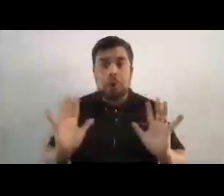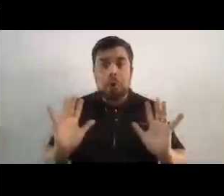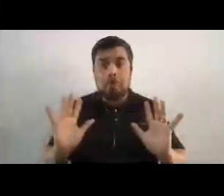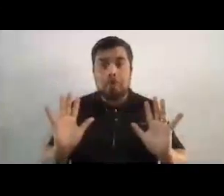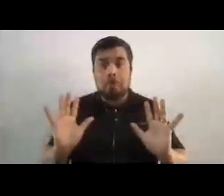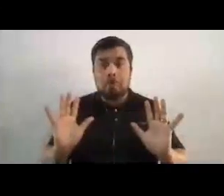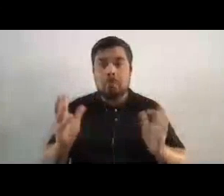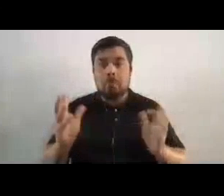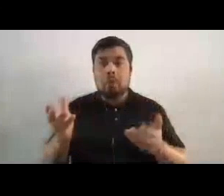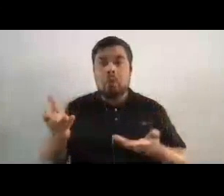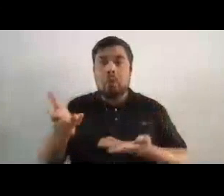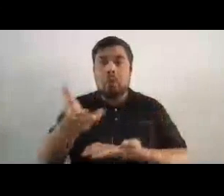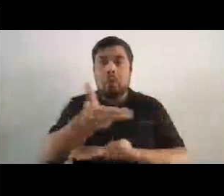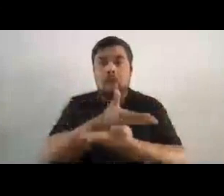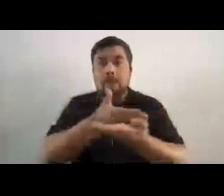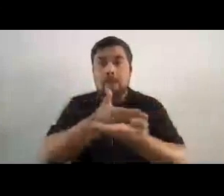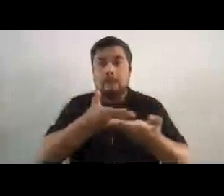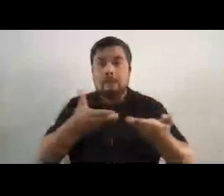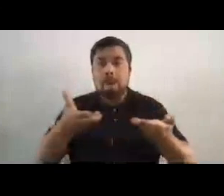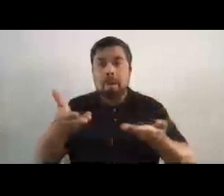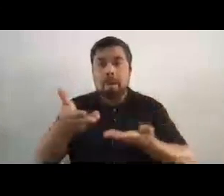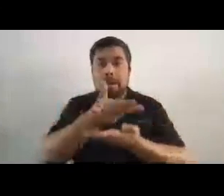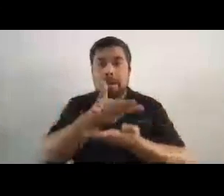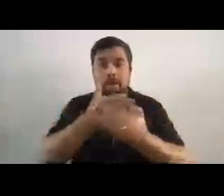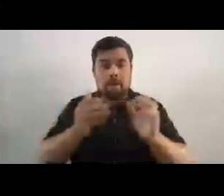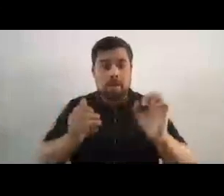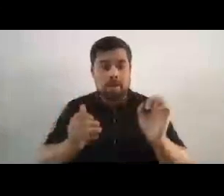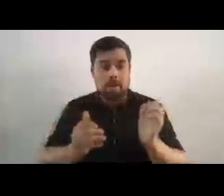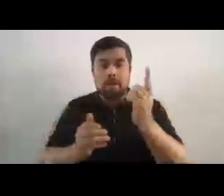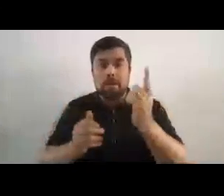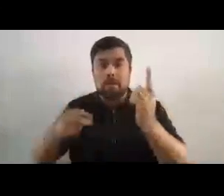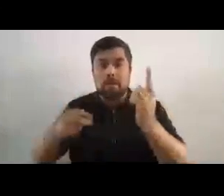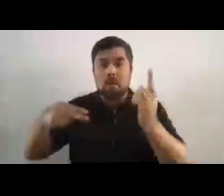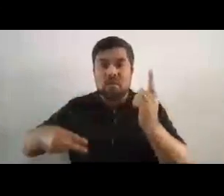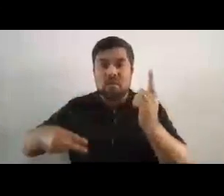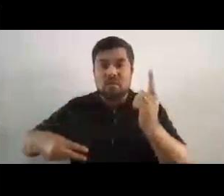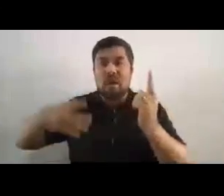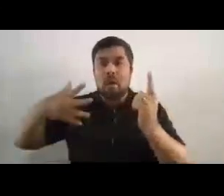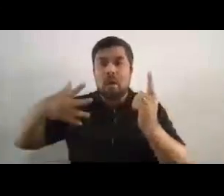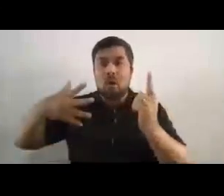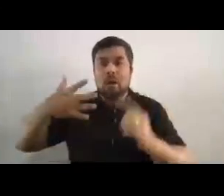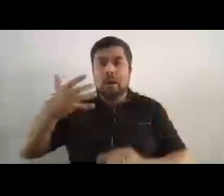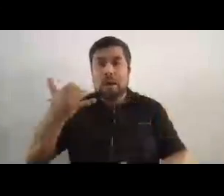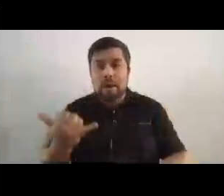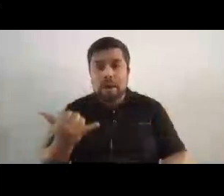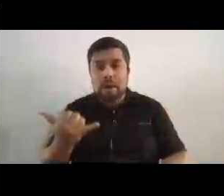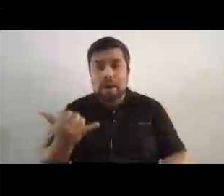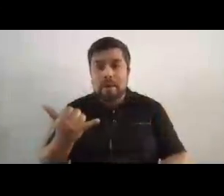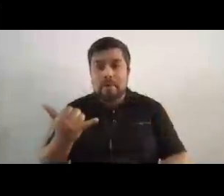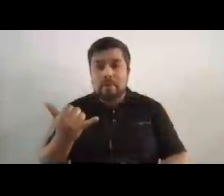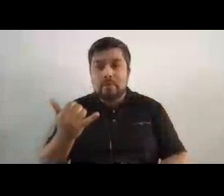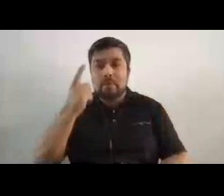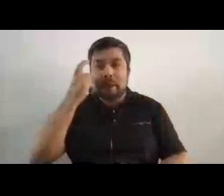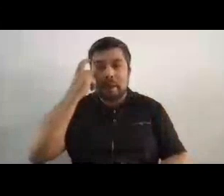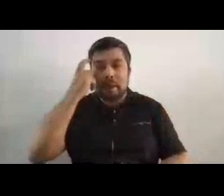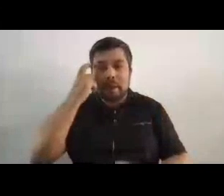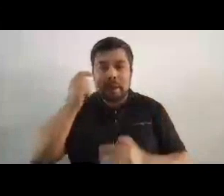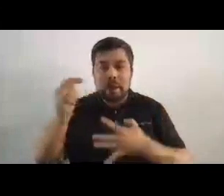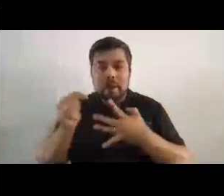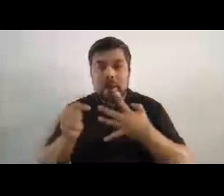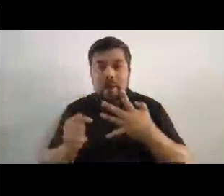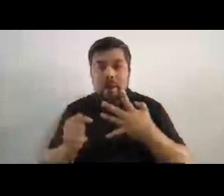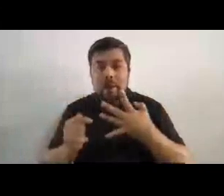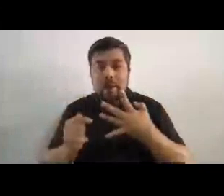compartían principios, valores y creencias acerca de por qué era importante trabajar con los estudiantes